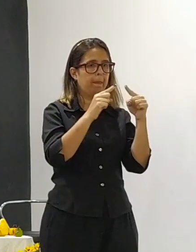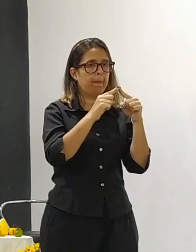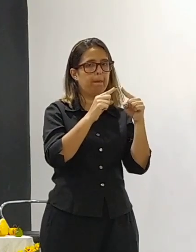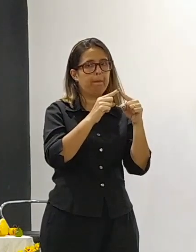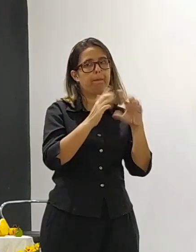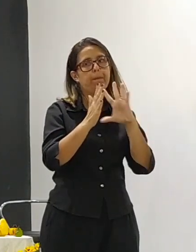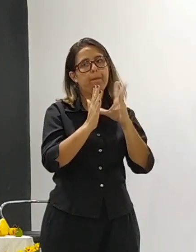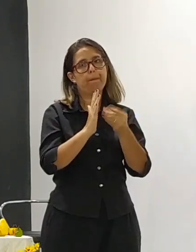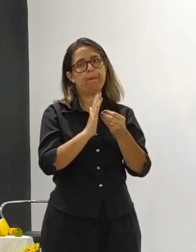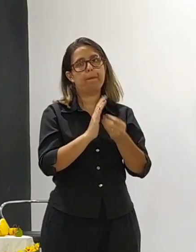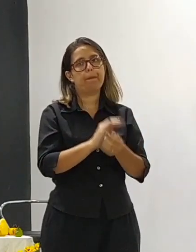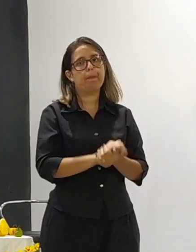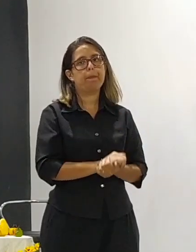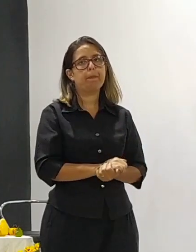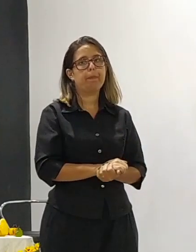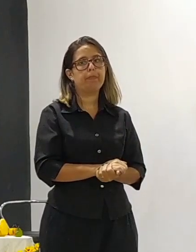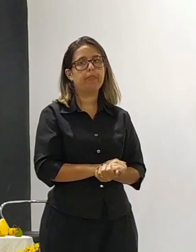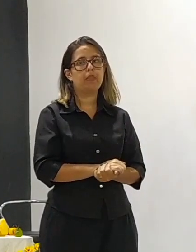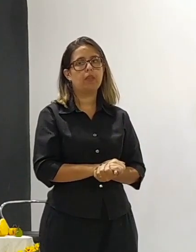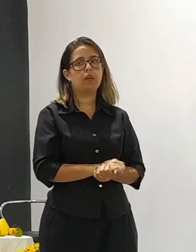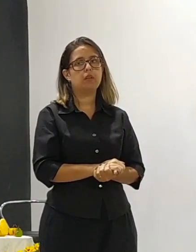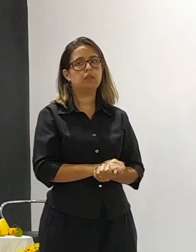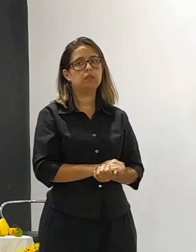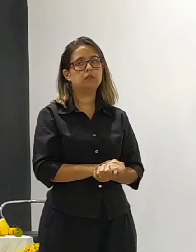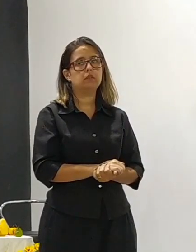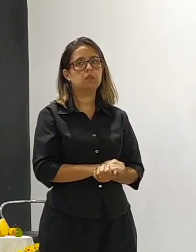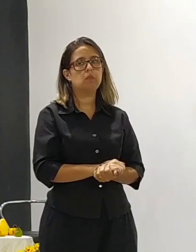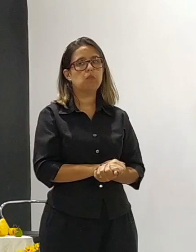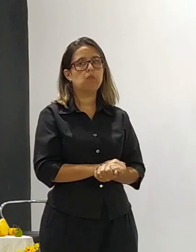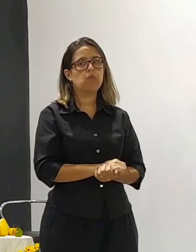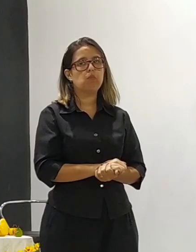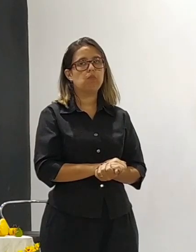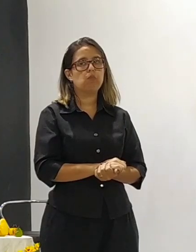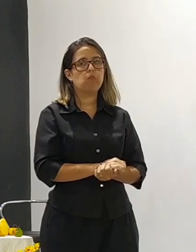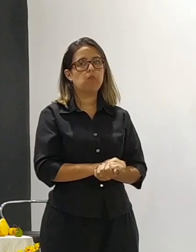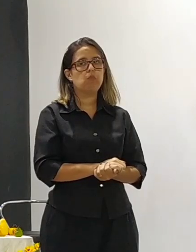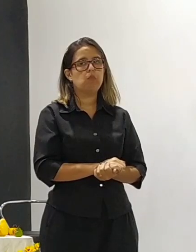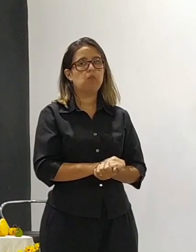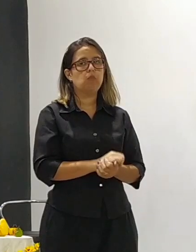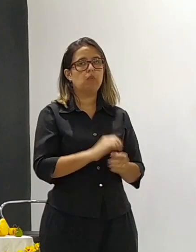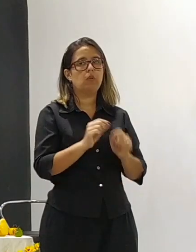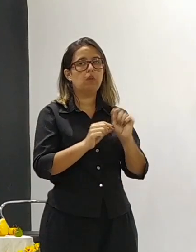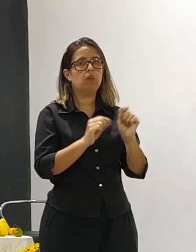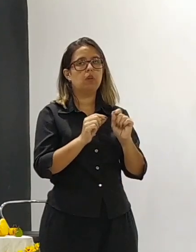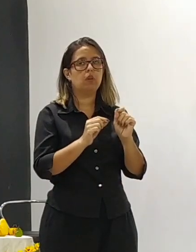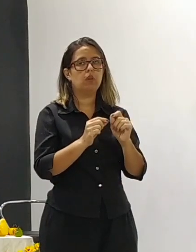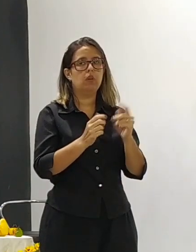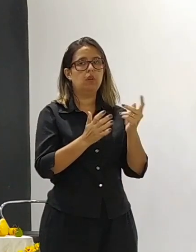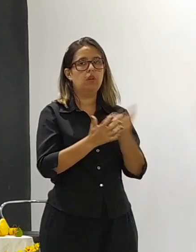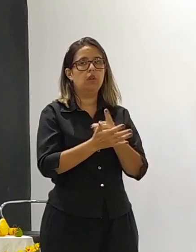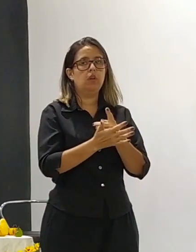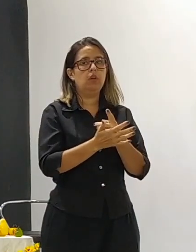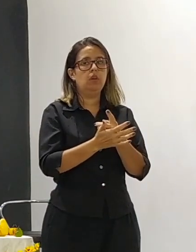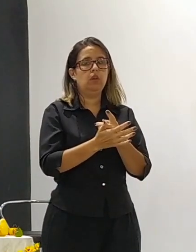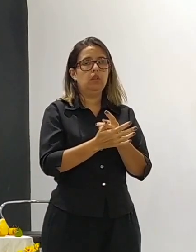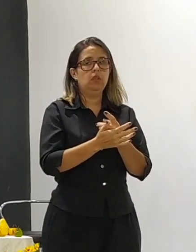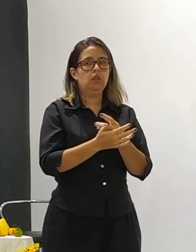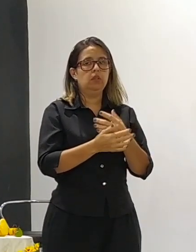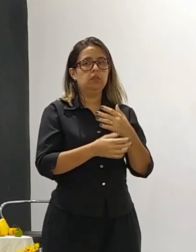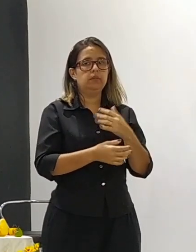Aleluia. Mas o que acontece? O que acontece é que eu quero dar o meu